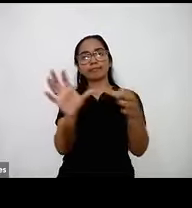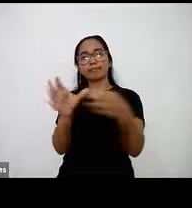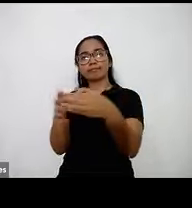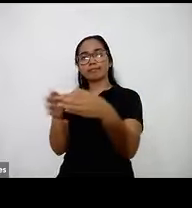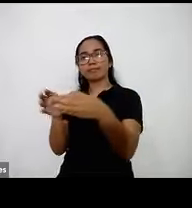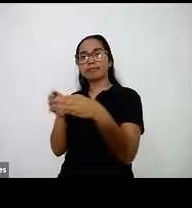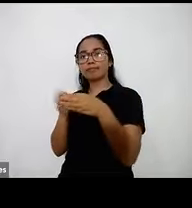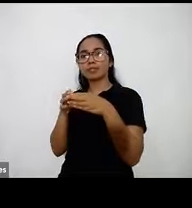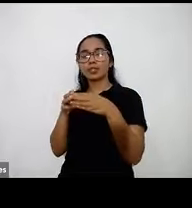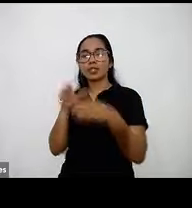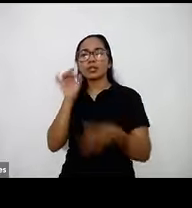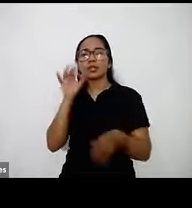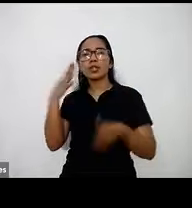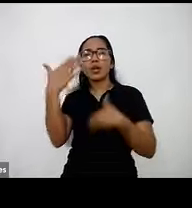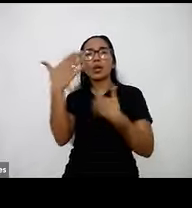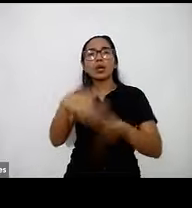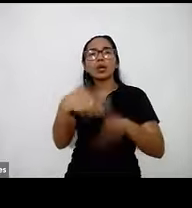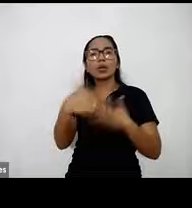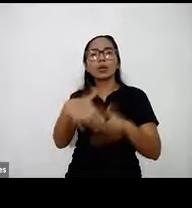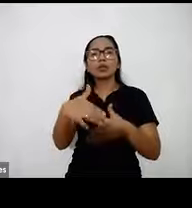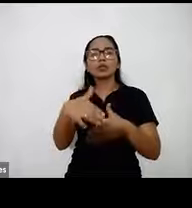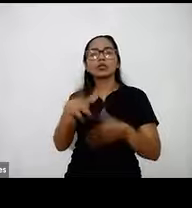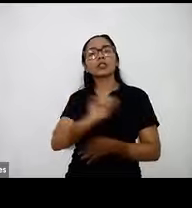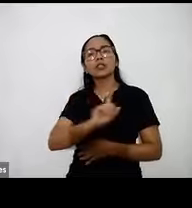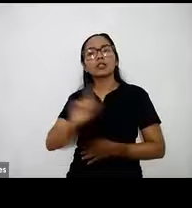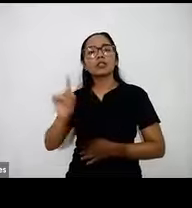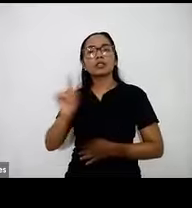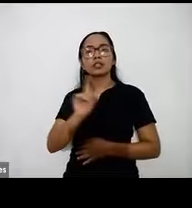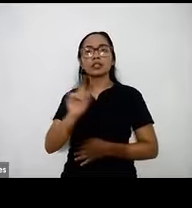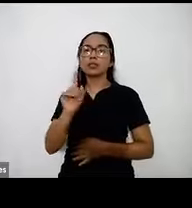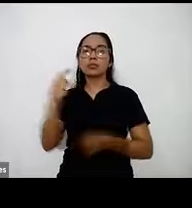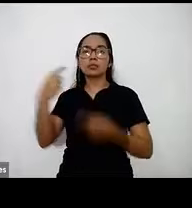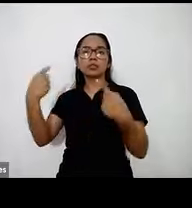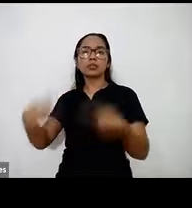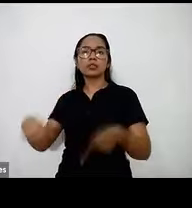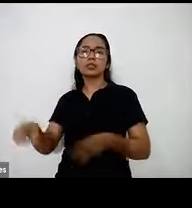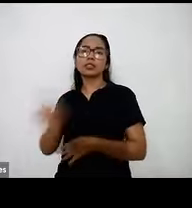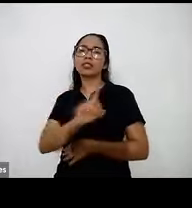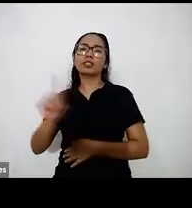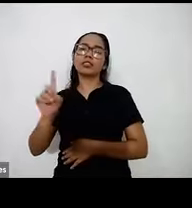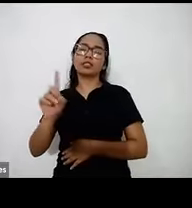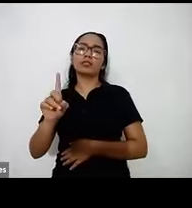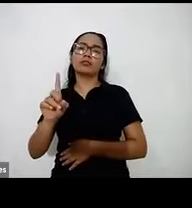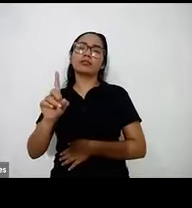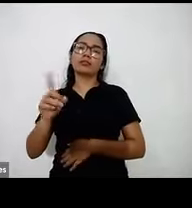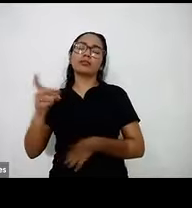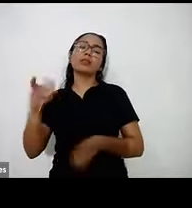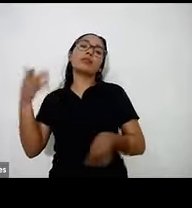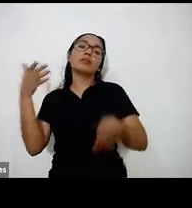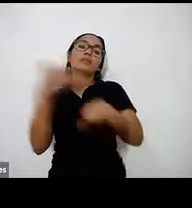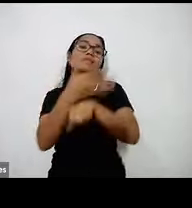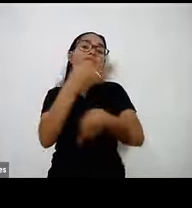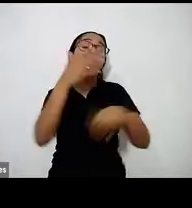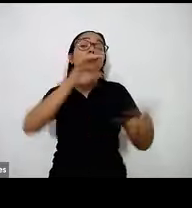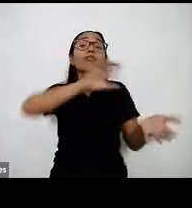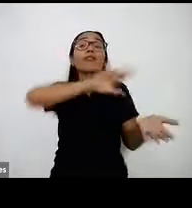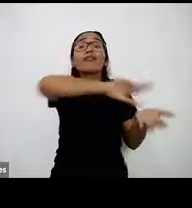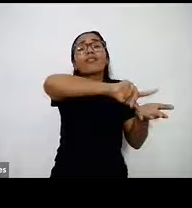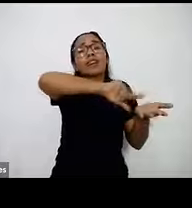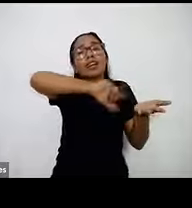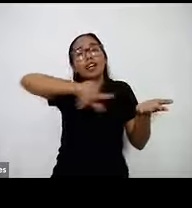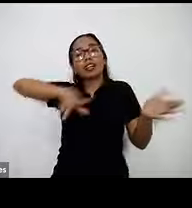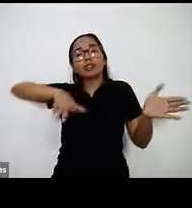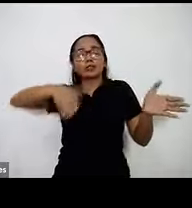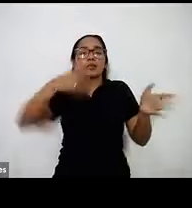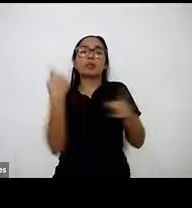concurso, isso também não dá conta da organização de uma política. São vários aspectos, são várias dimensões, né, que a